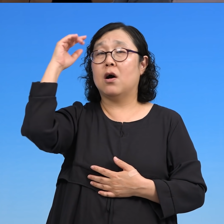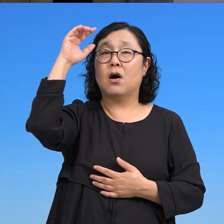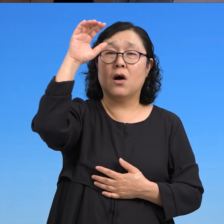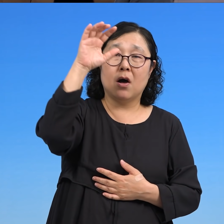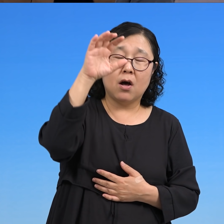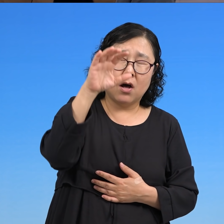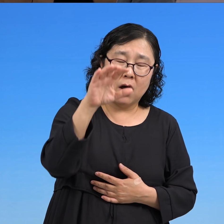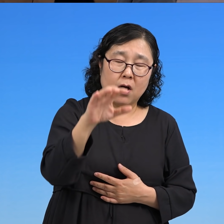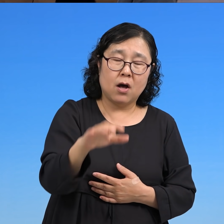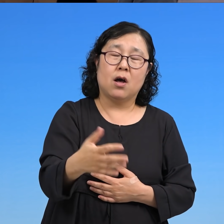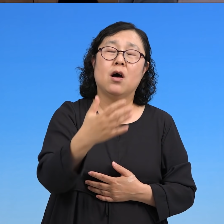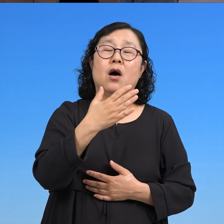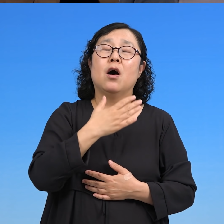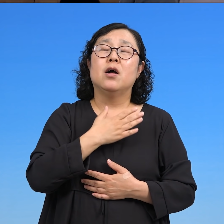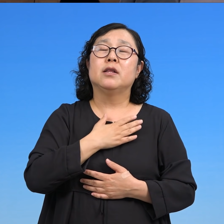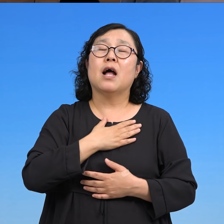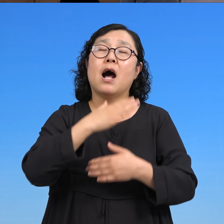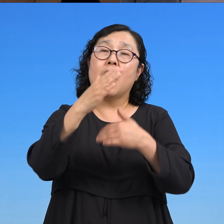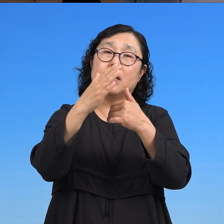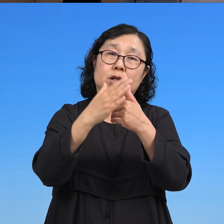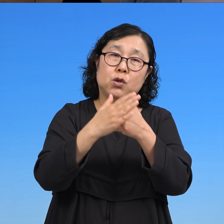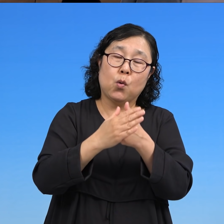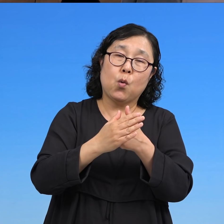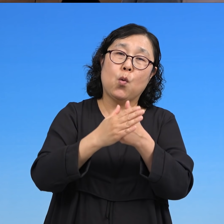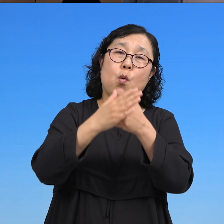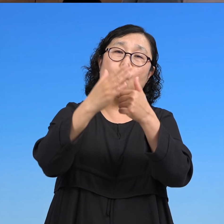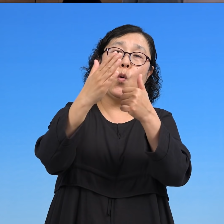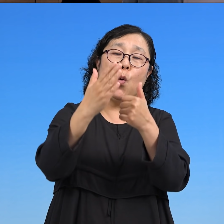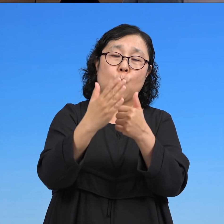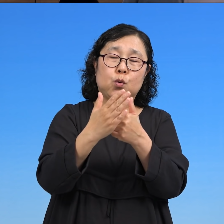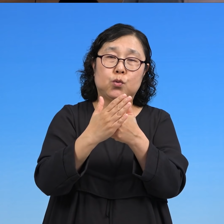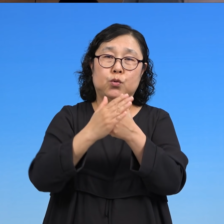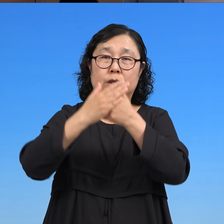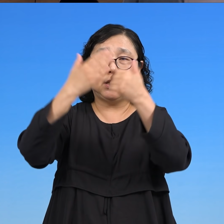등 뒤에서 나를 도우시는 주